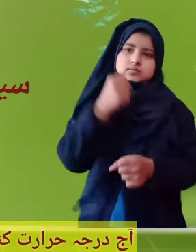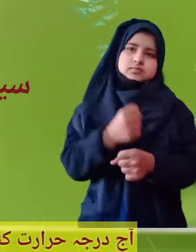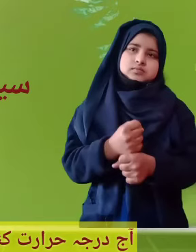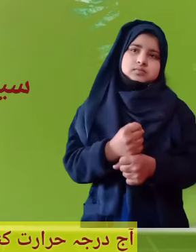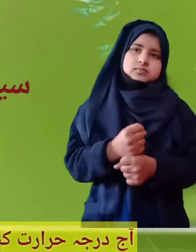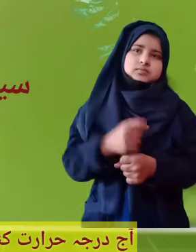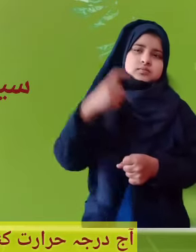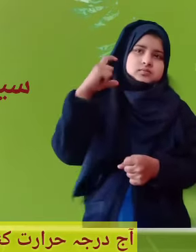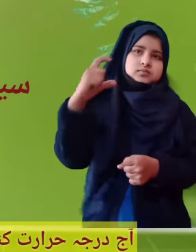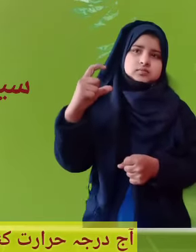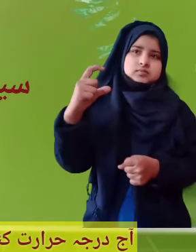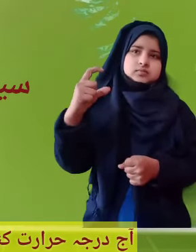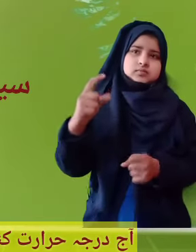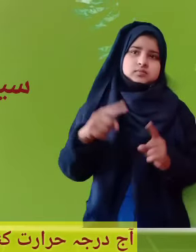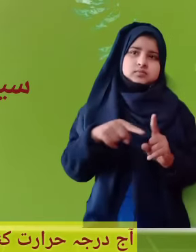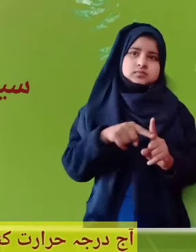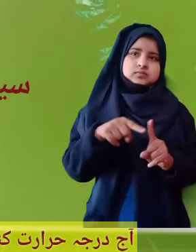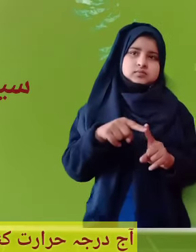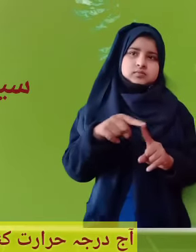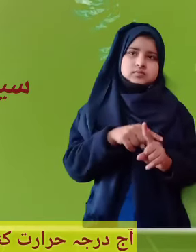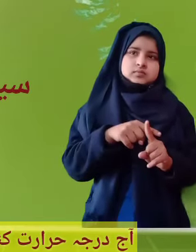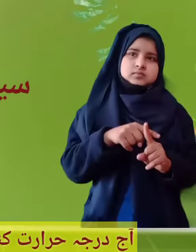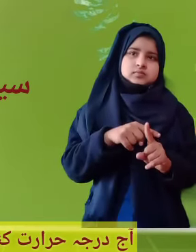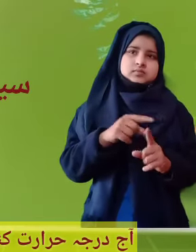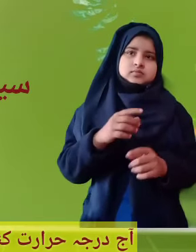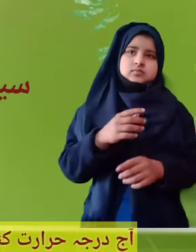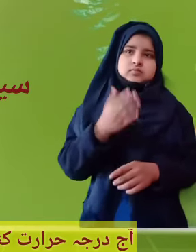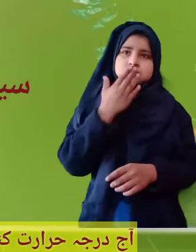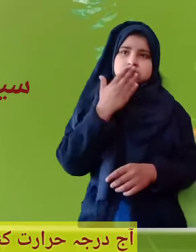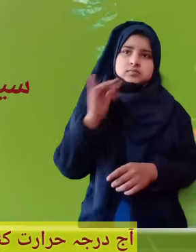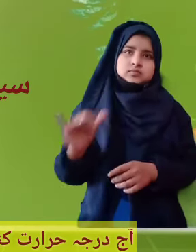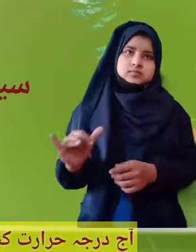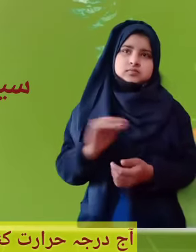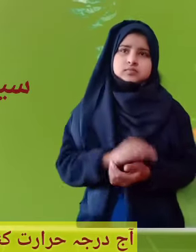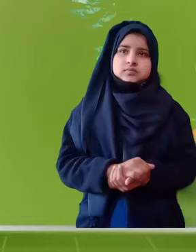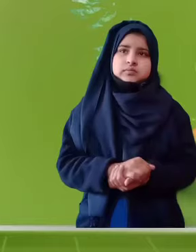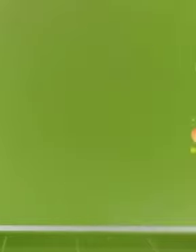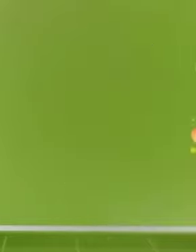सेंटीग्रेड है?